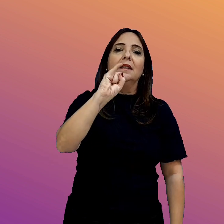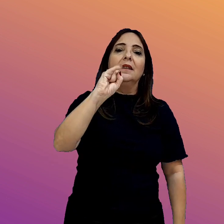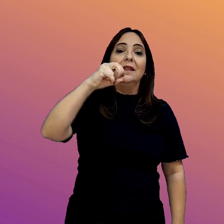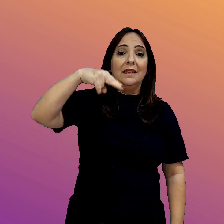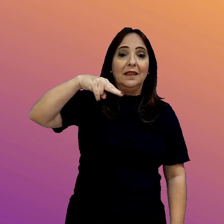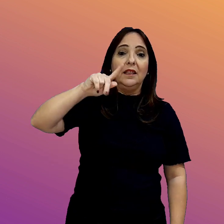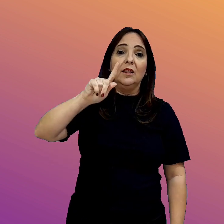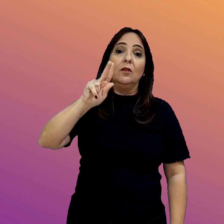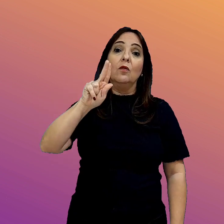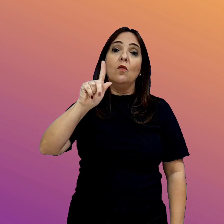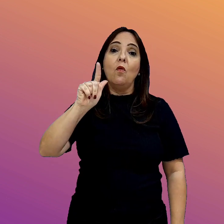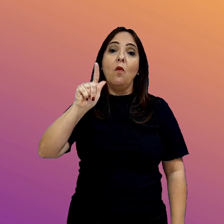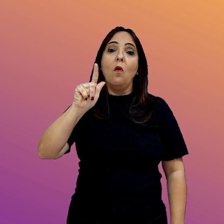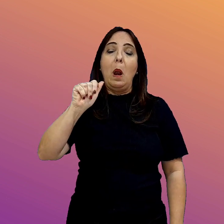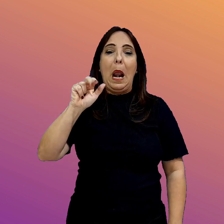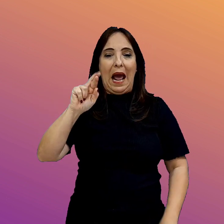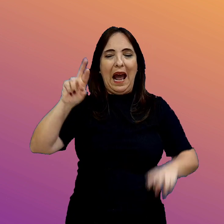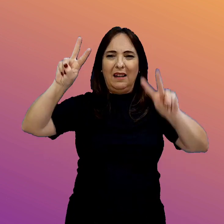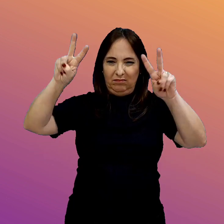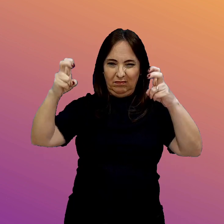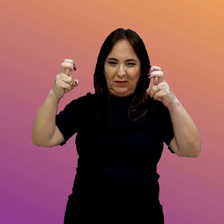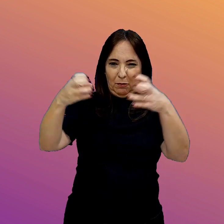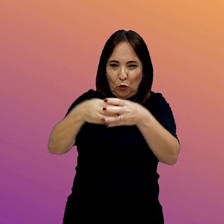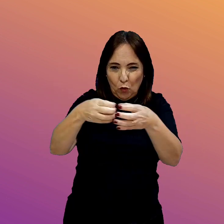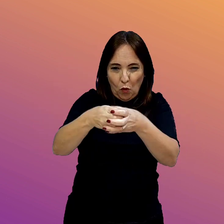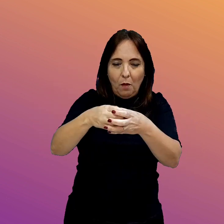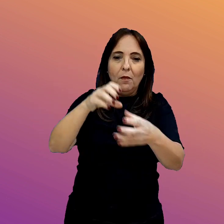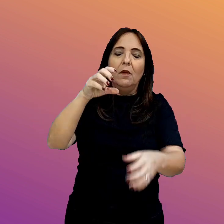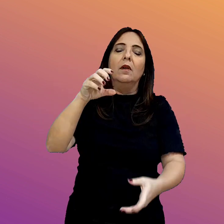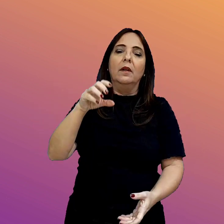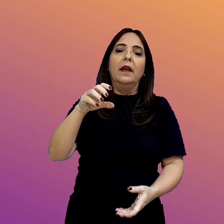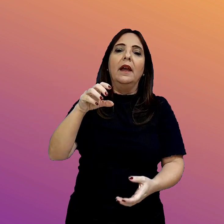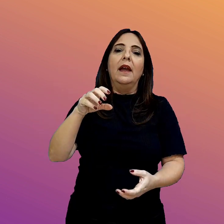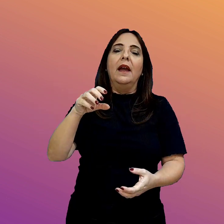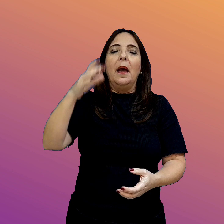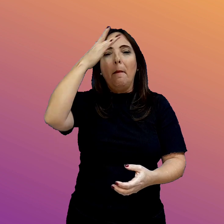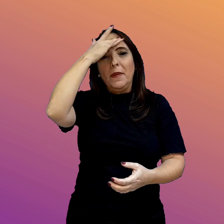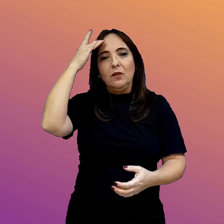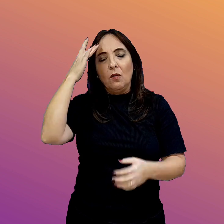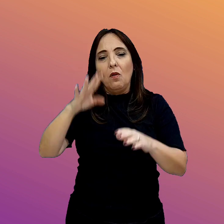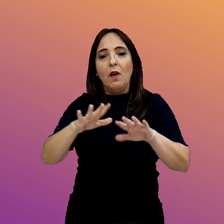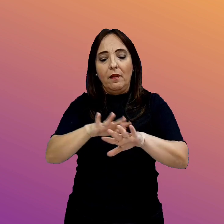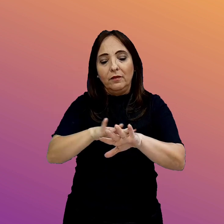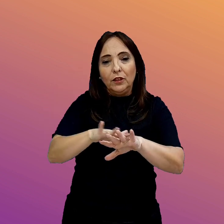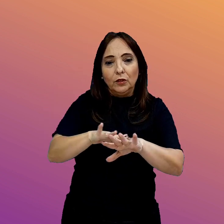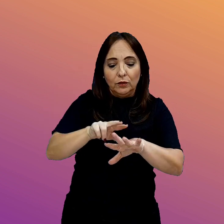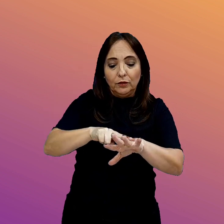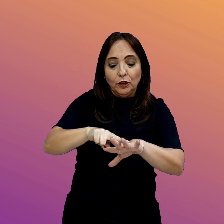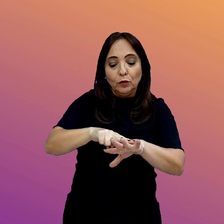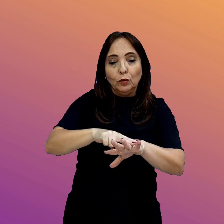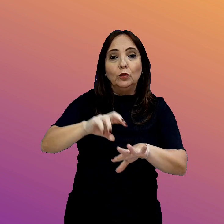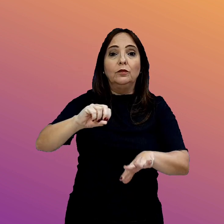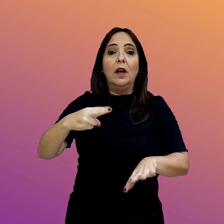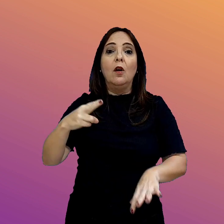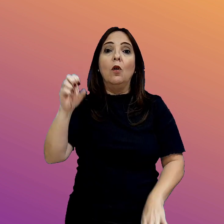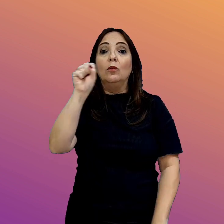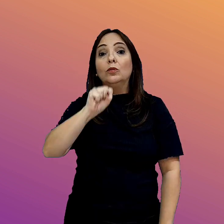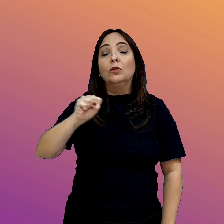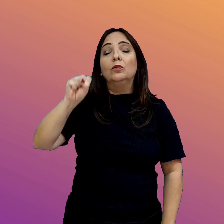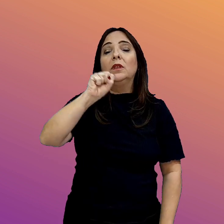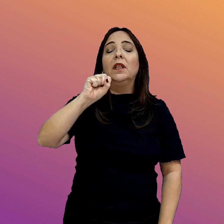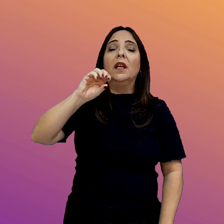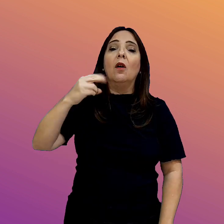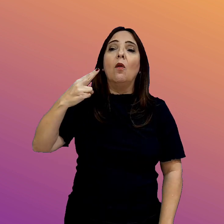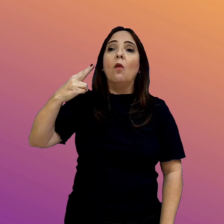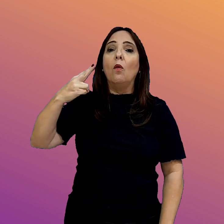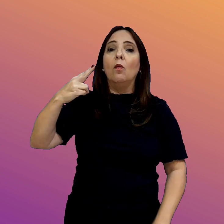são os viúvos, solteiros, divorciados, adultos. E essas pessoas,